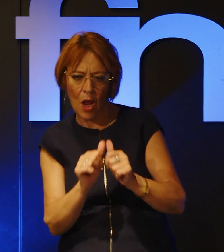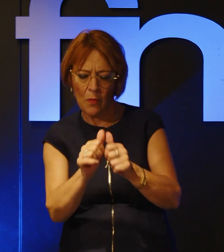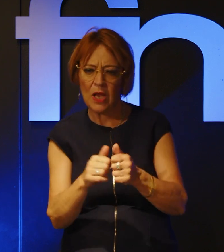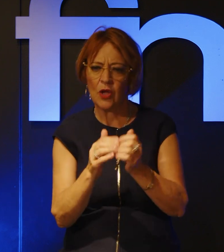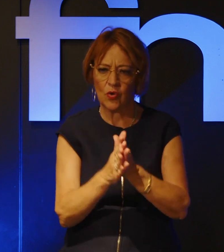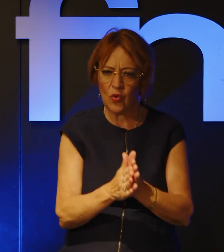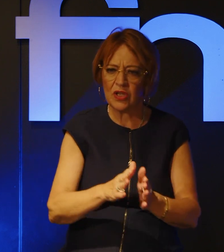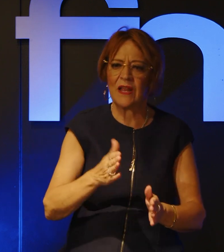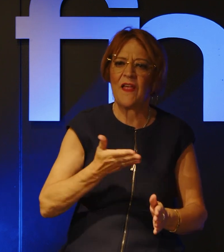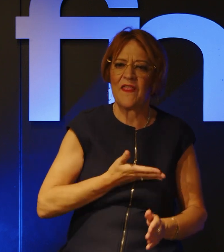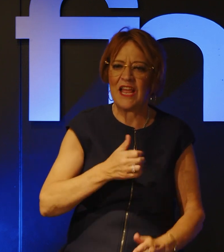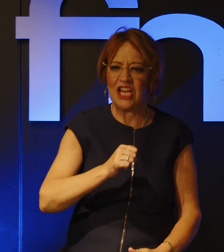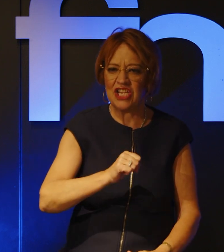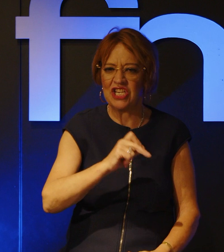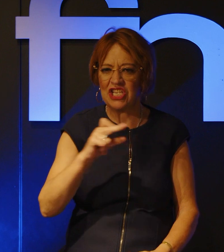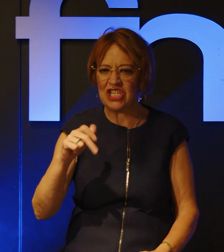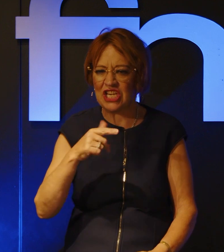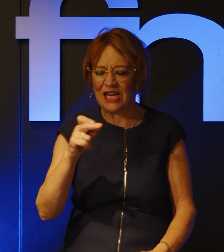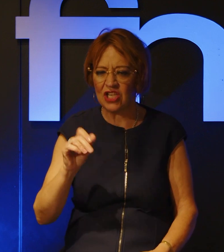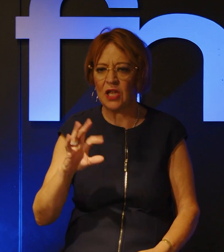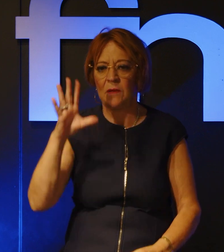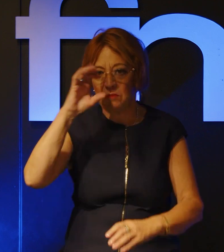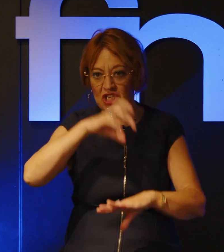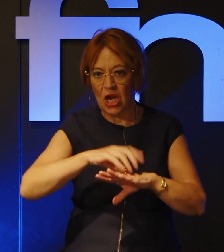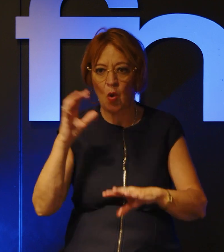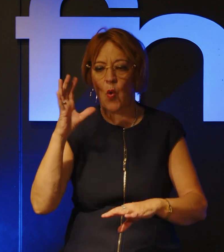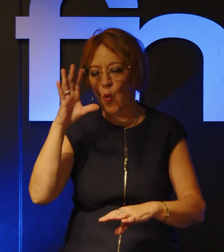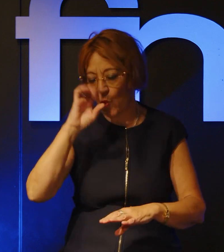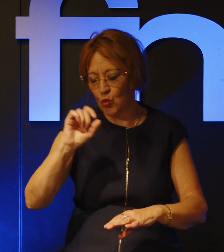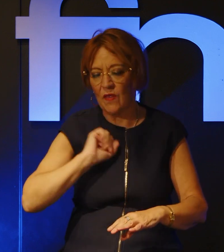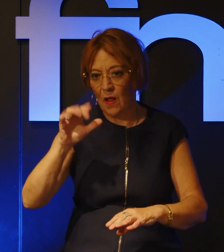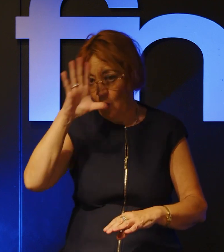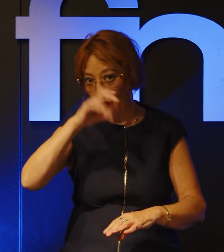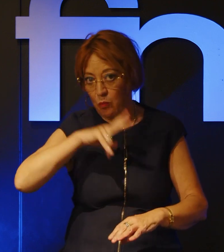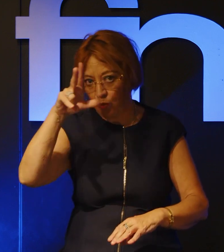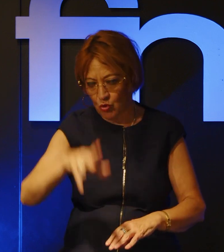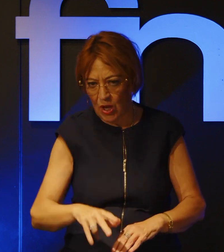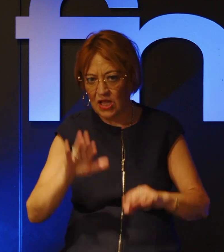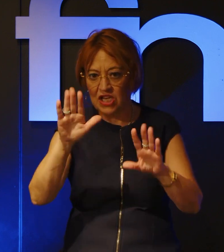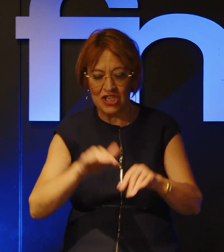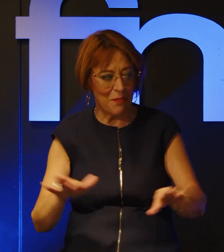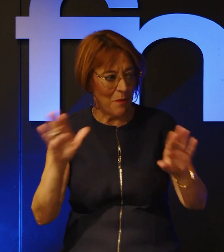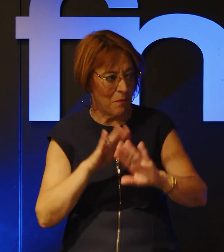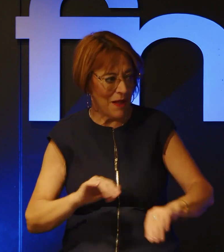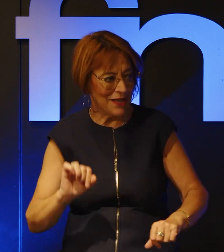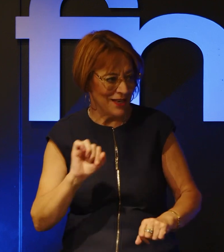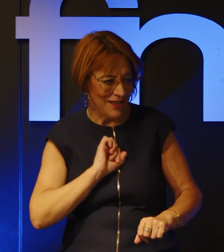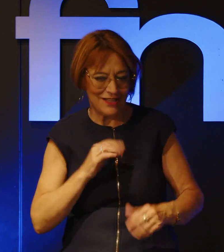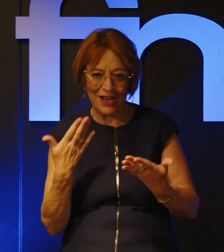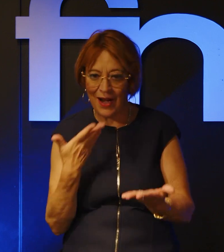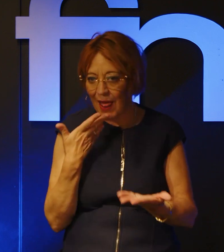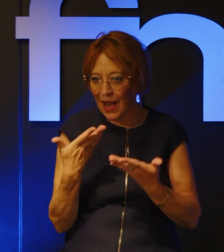da G Artes direção Geral das Artes ministério da cultura governo de Portugal Chama ao palco a nossa curadora para